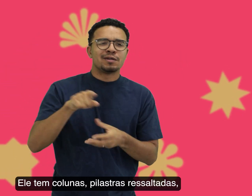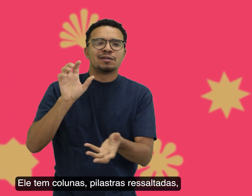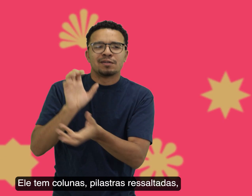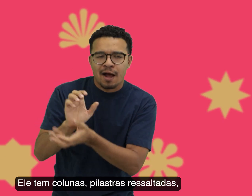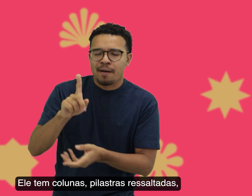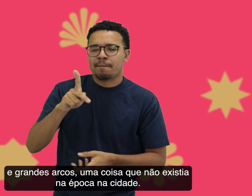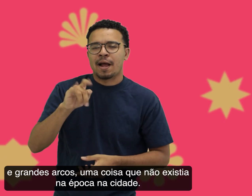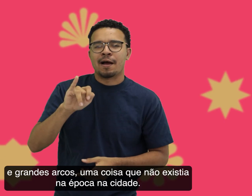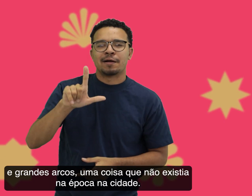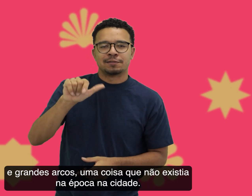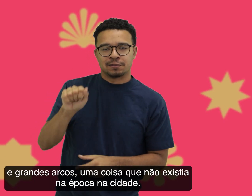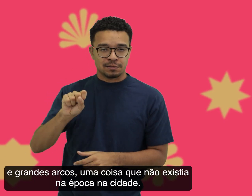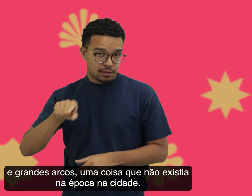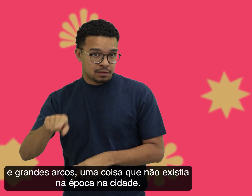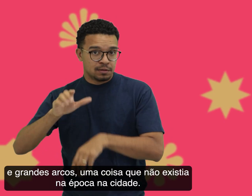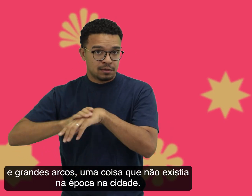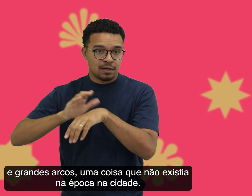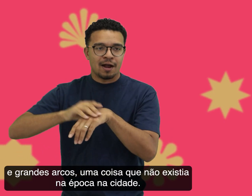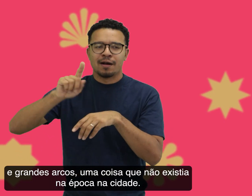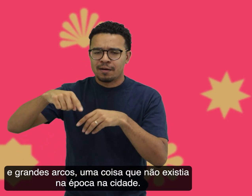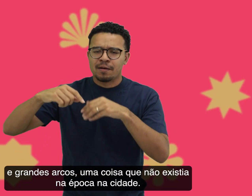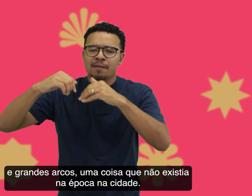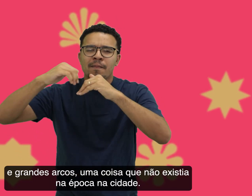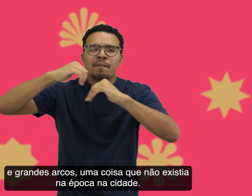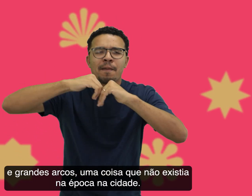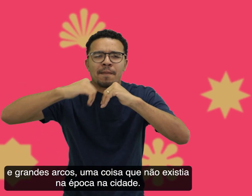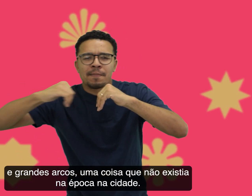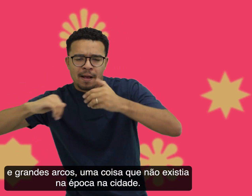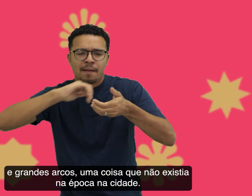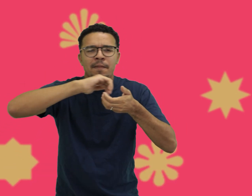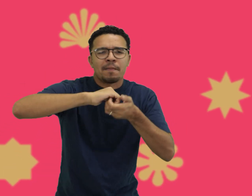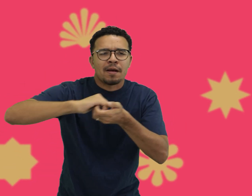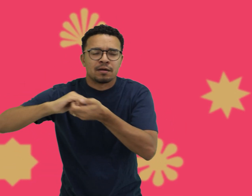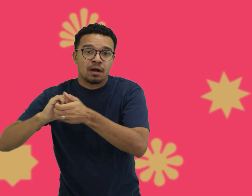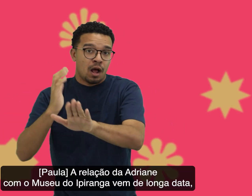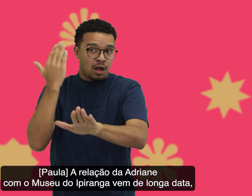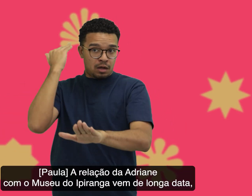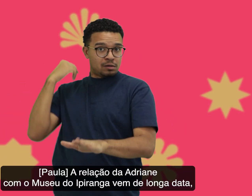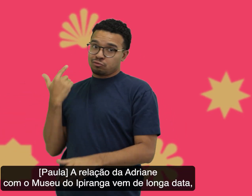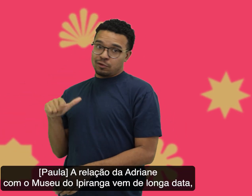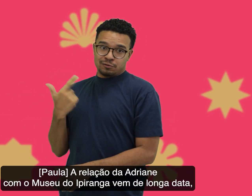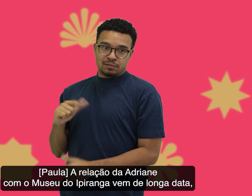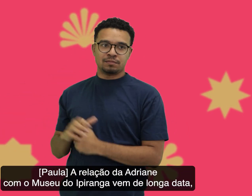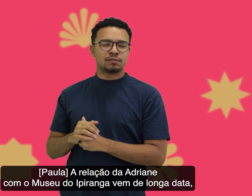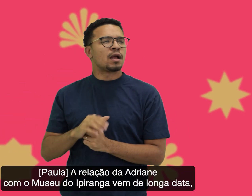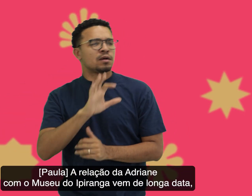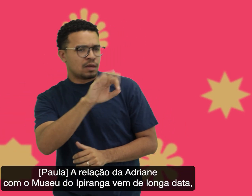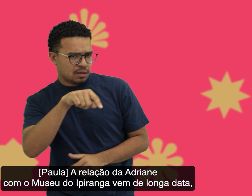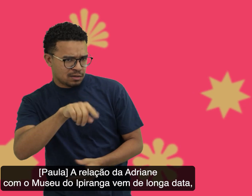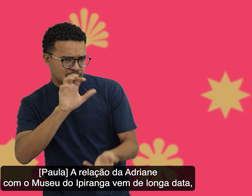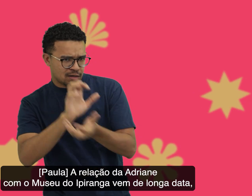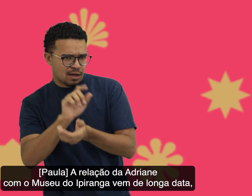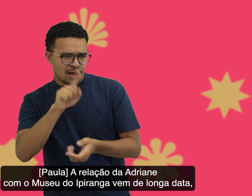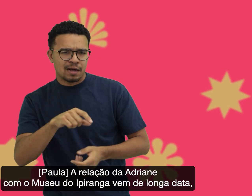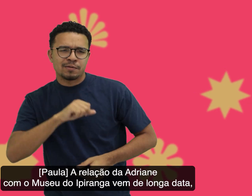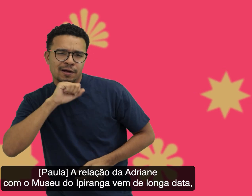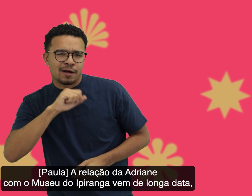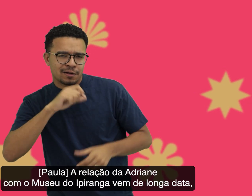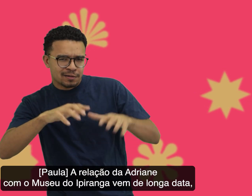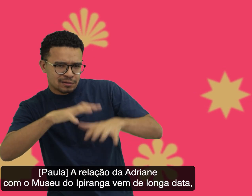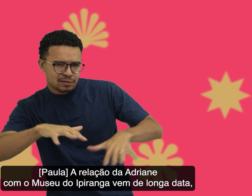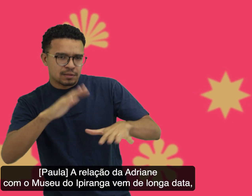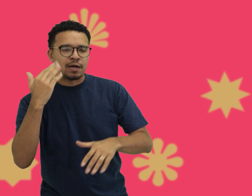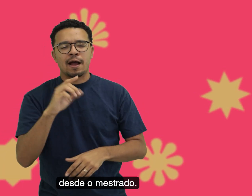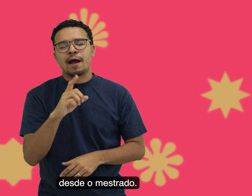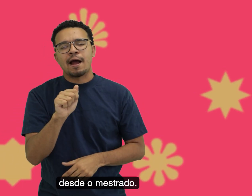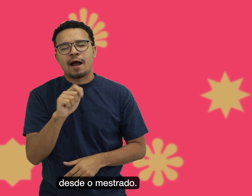colunas, pilastras ressaltadas e grandes arcos, uma coisa que não existia na época na cidade. A relação da Adriane com o Museu do